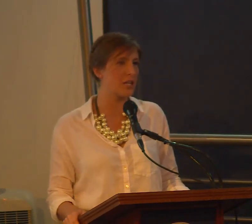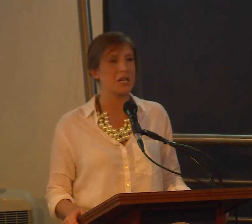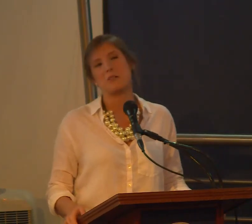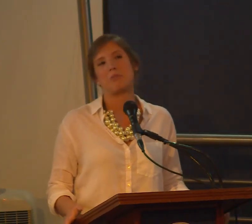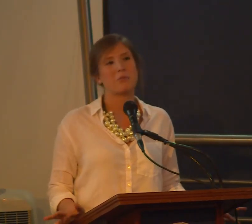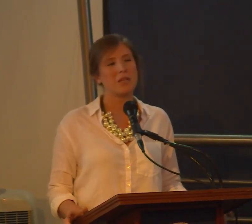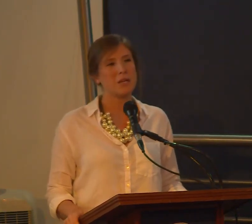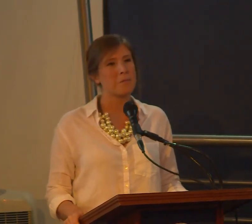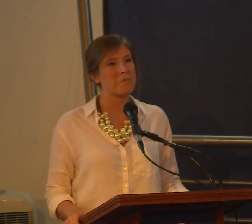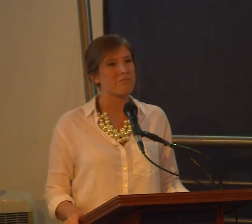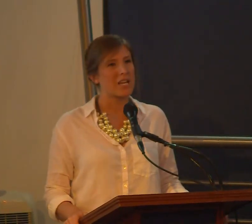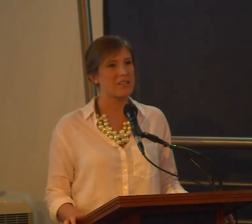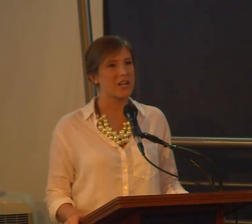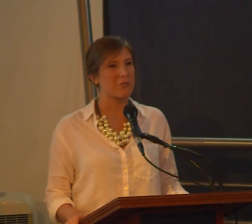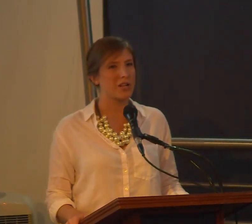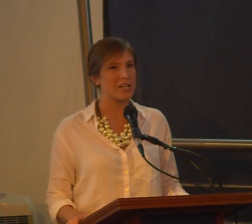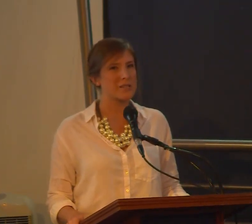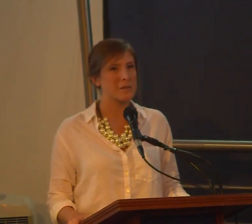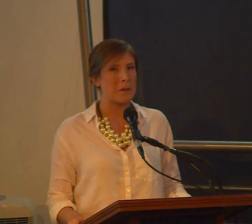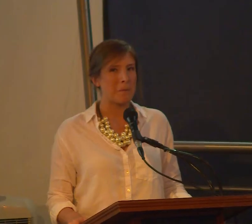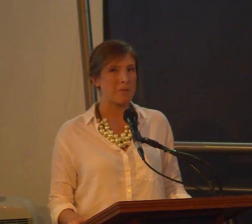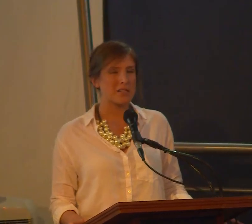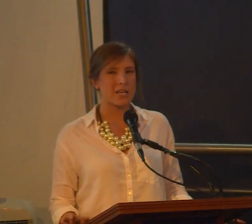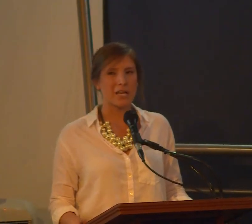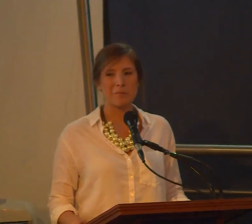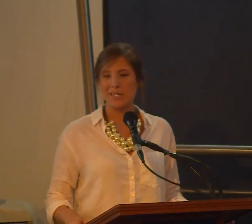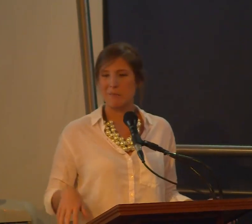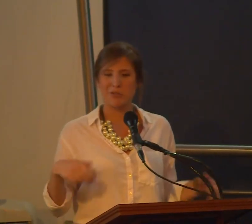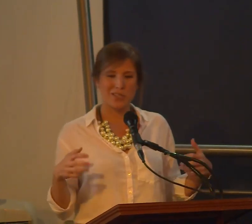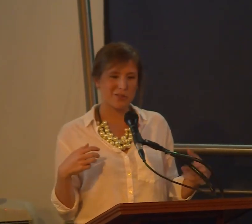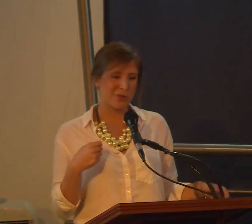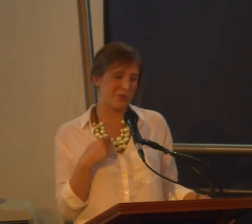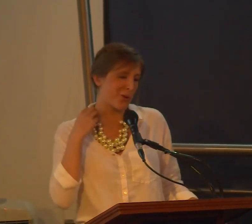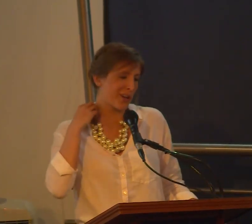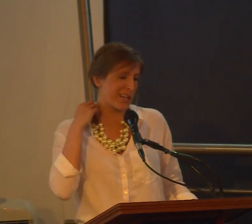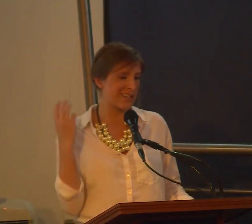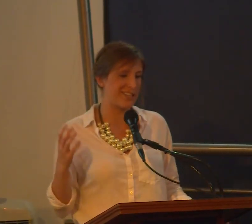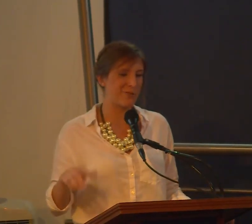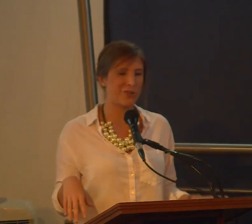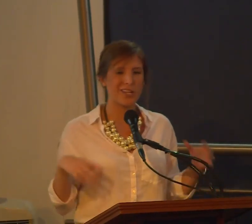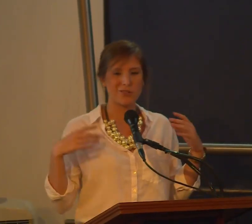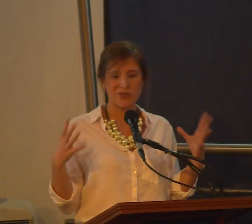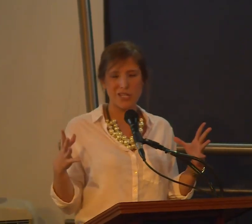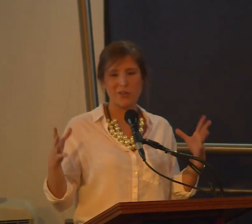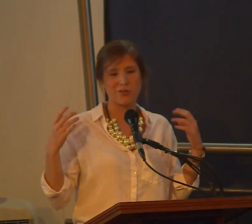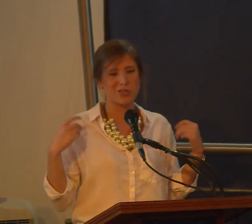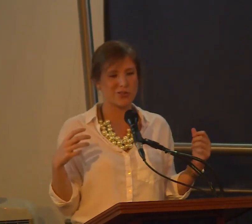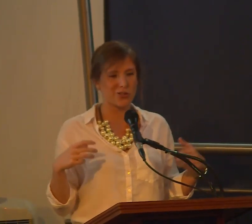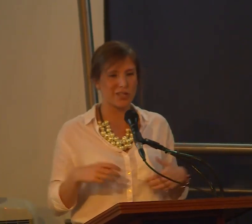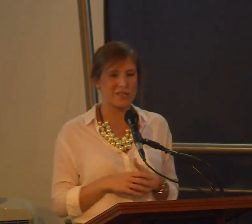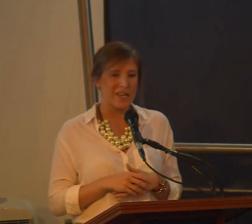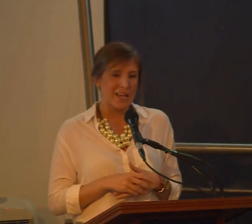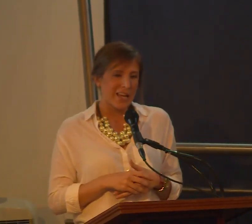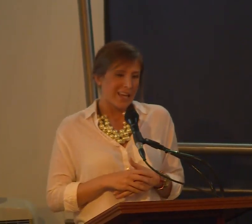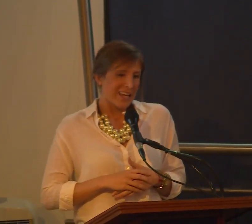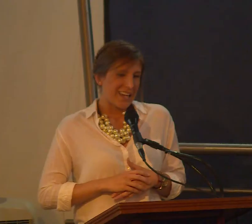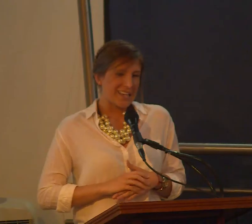sabiduría. Para mí ese árbol es más que ese proceso como creativo de los chicos, de